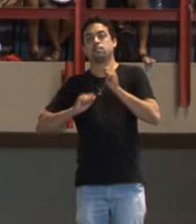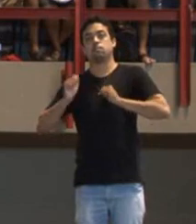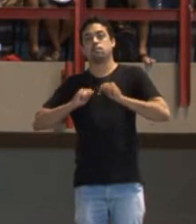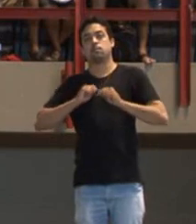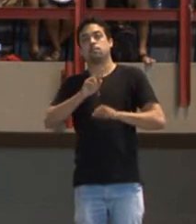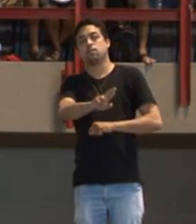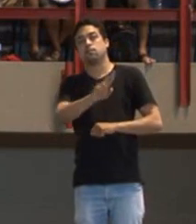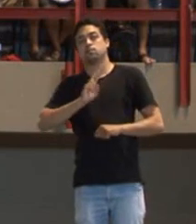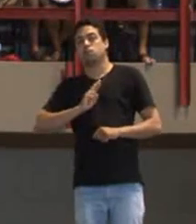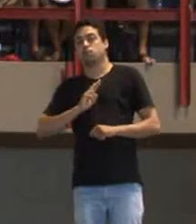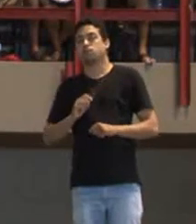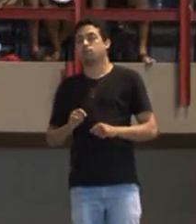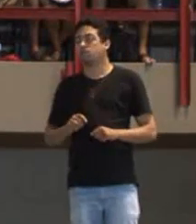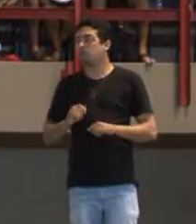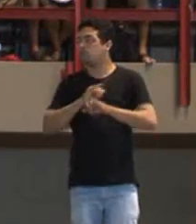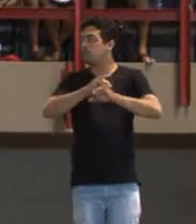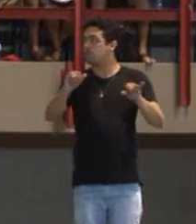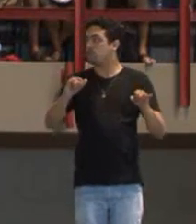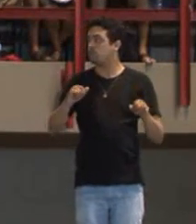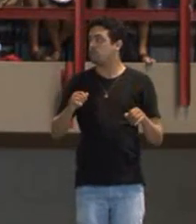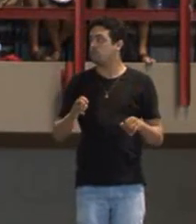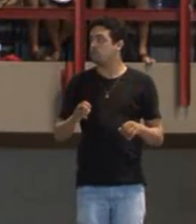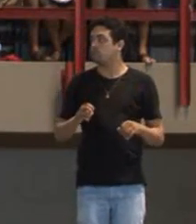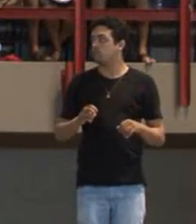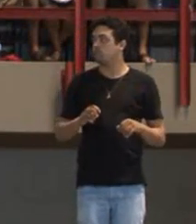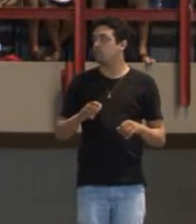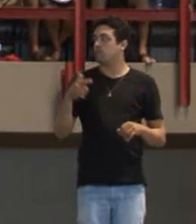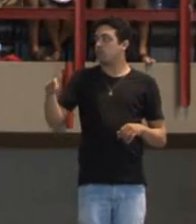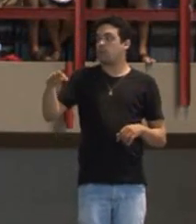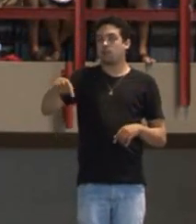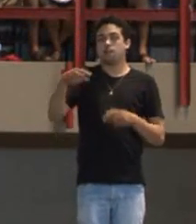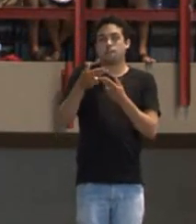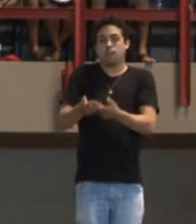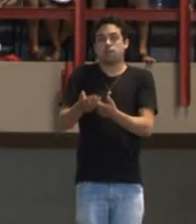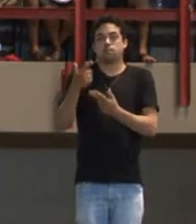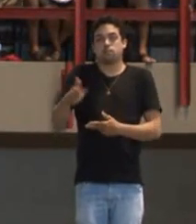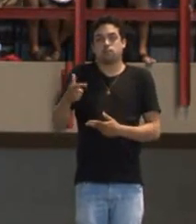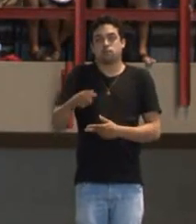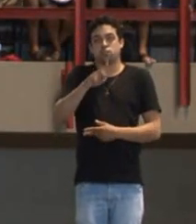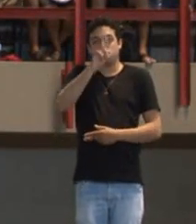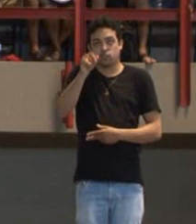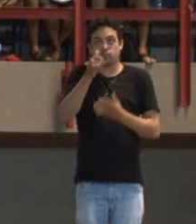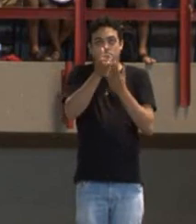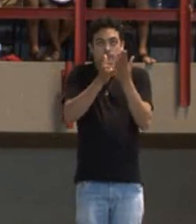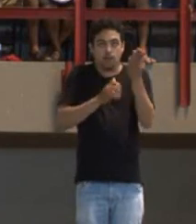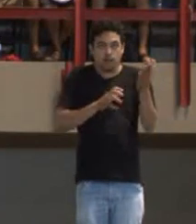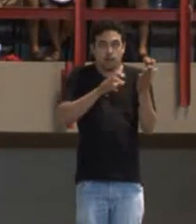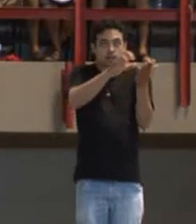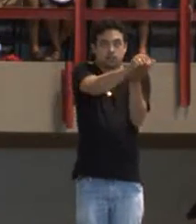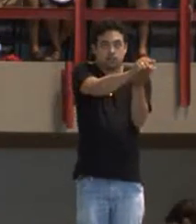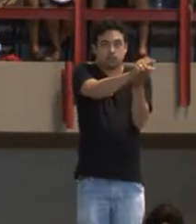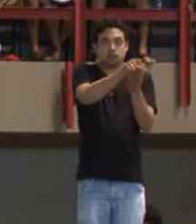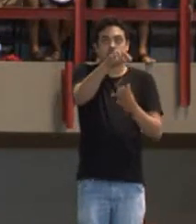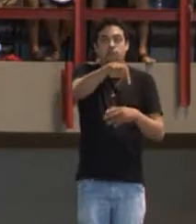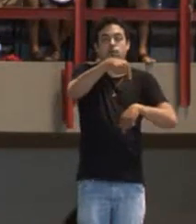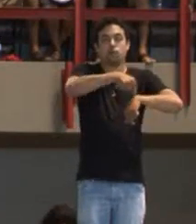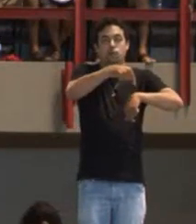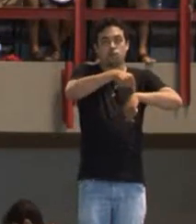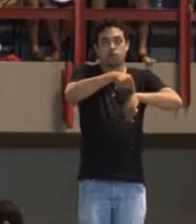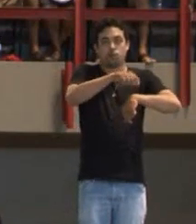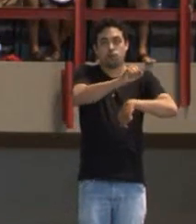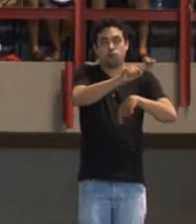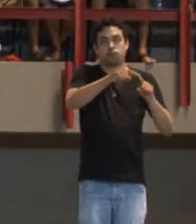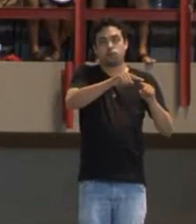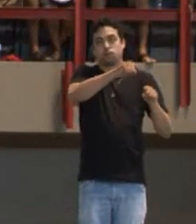esperando o resultado. Vou te falar, ela não teve paciência de esperar. No dia da matrícula, ela ficou de 8 da manhã